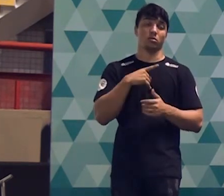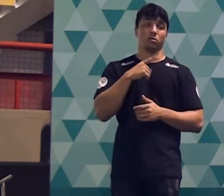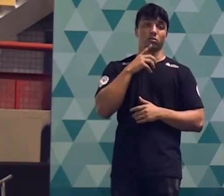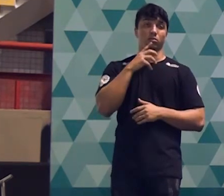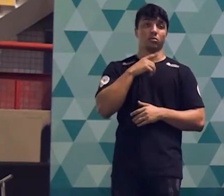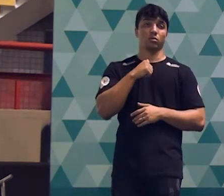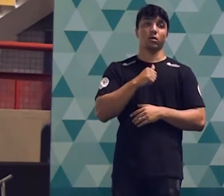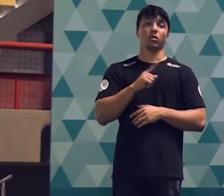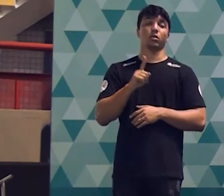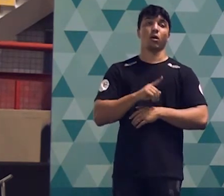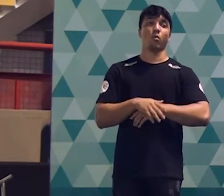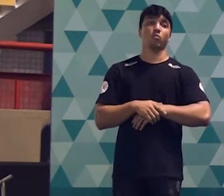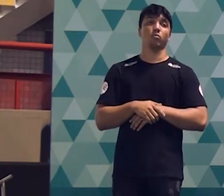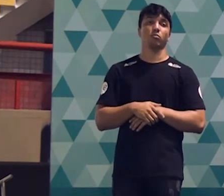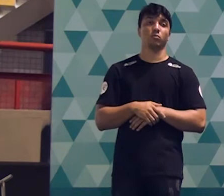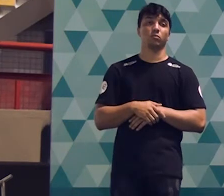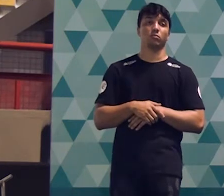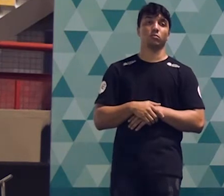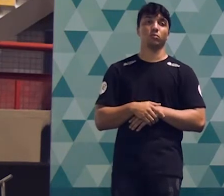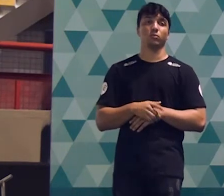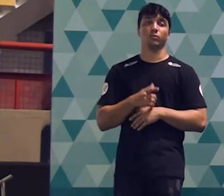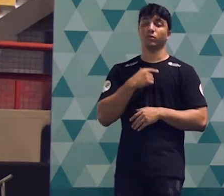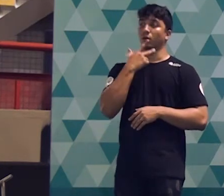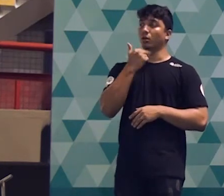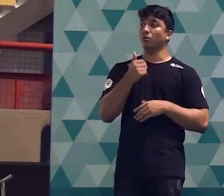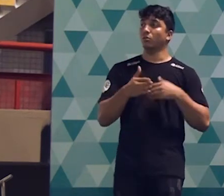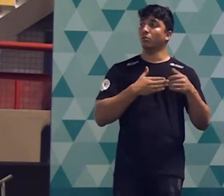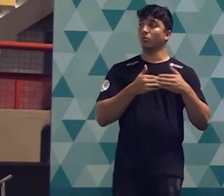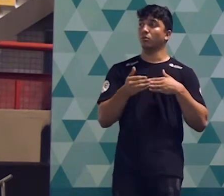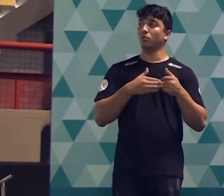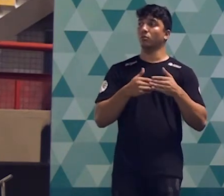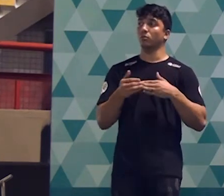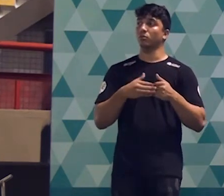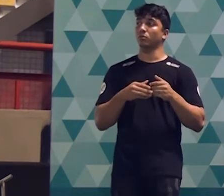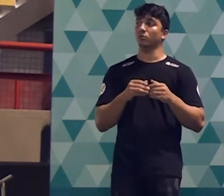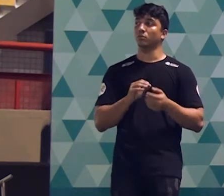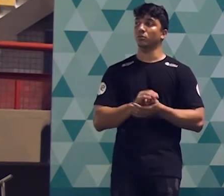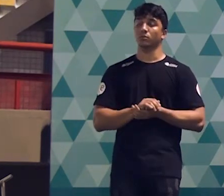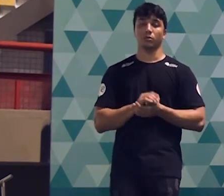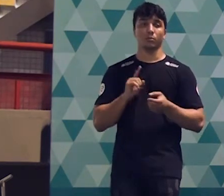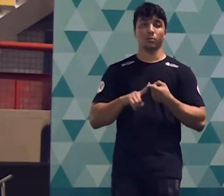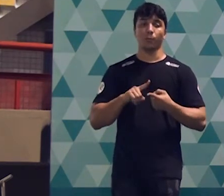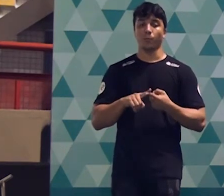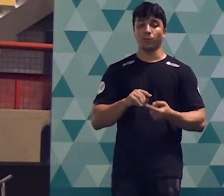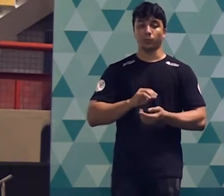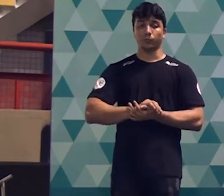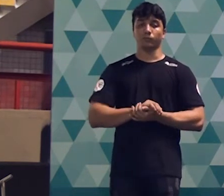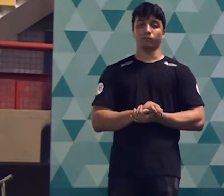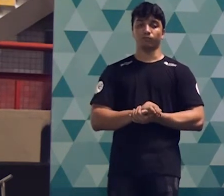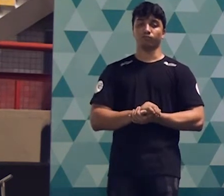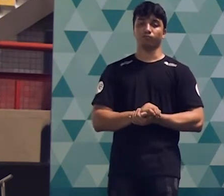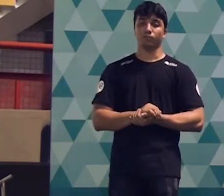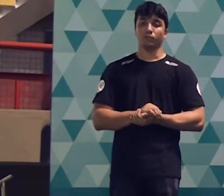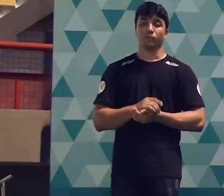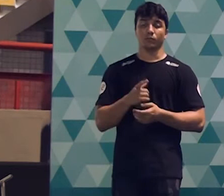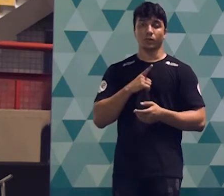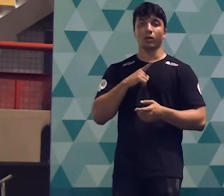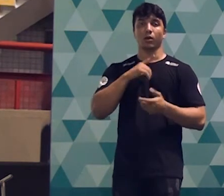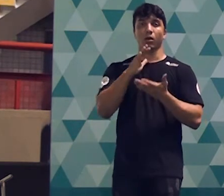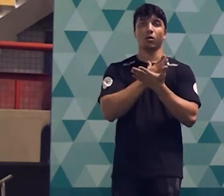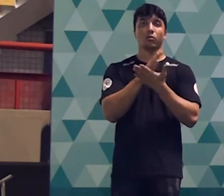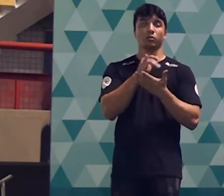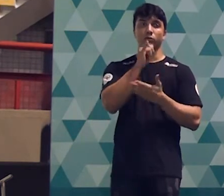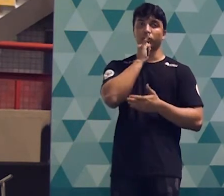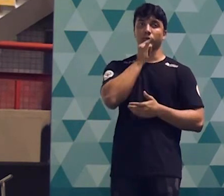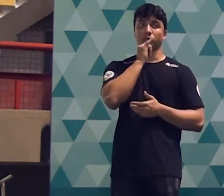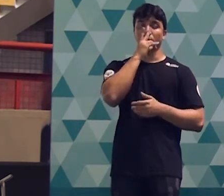É o não. Em qualquer língua, quando você faz não, é não. Mas existem gestos, por